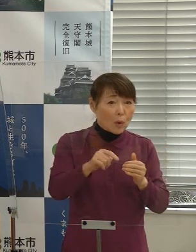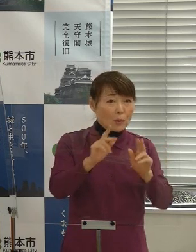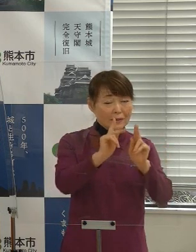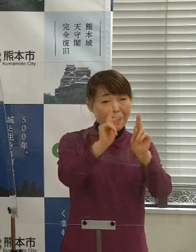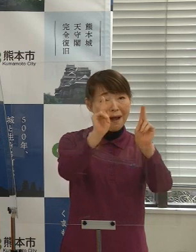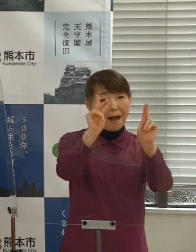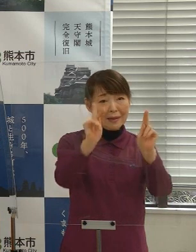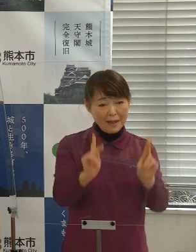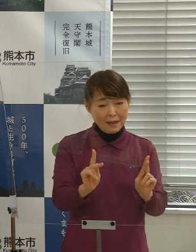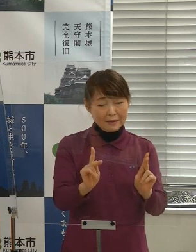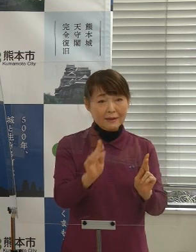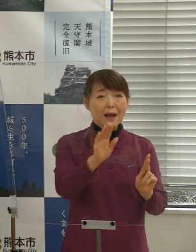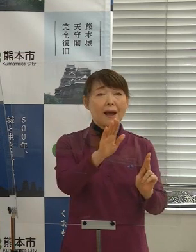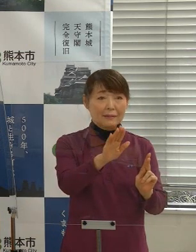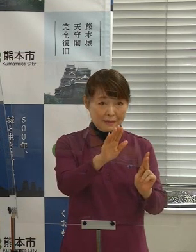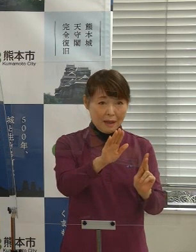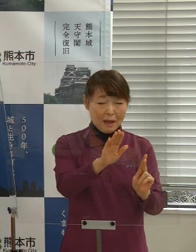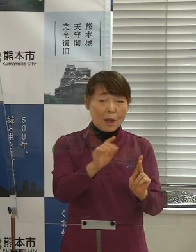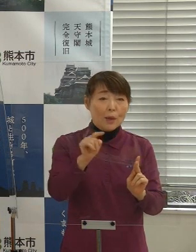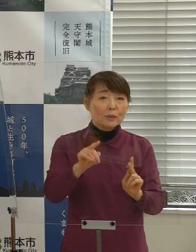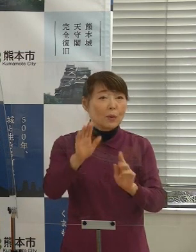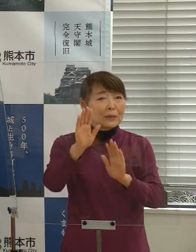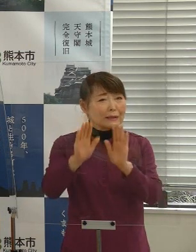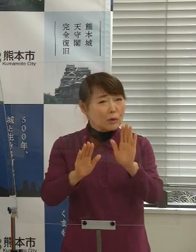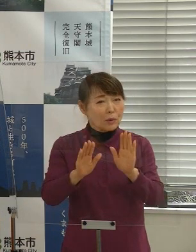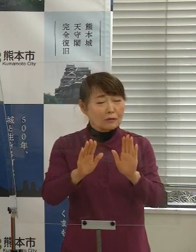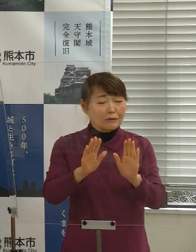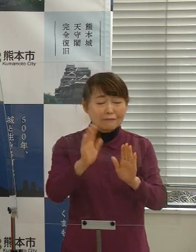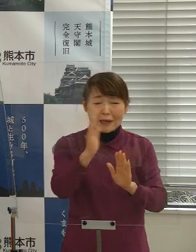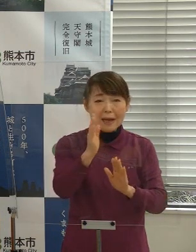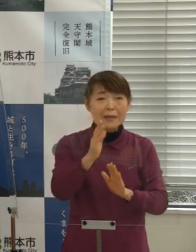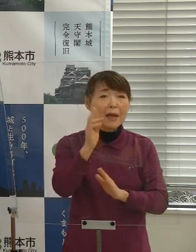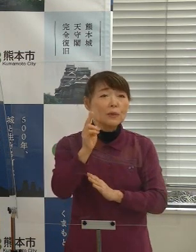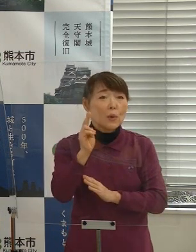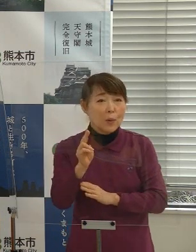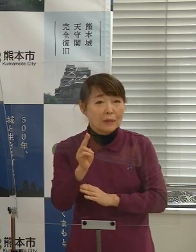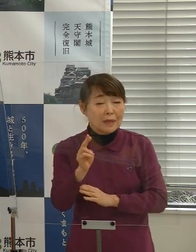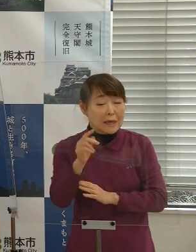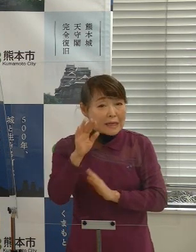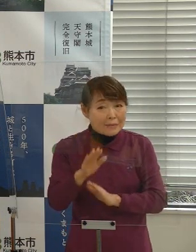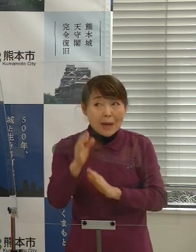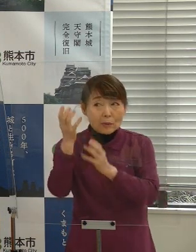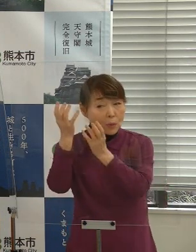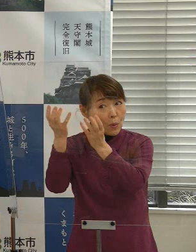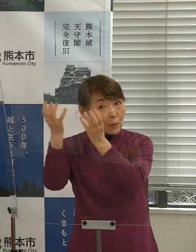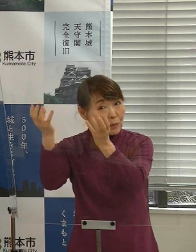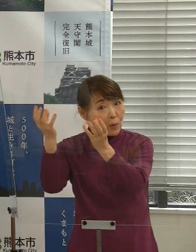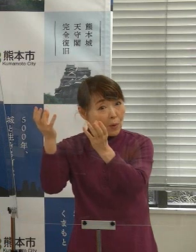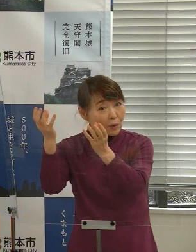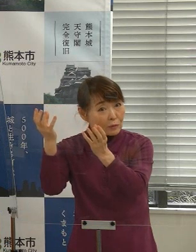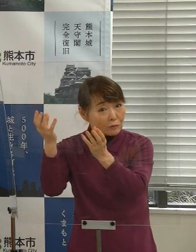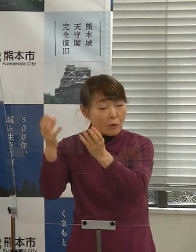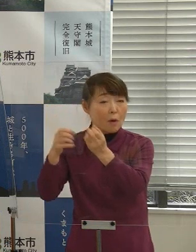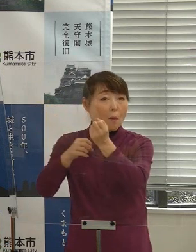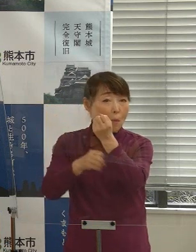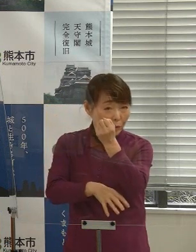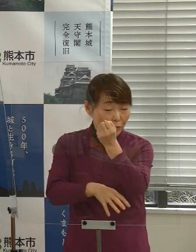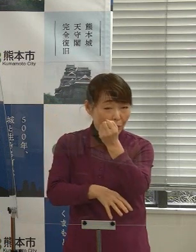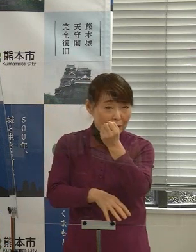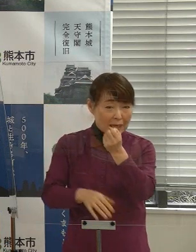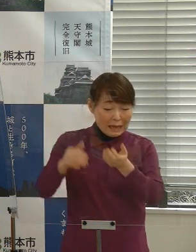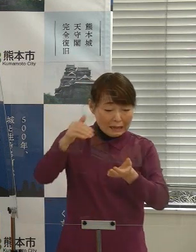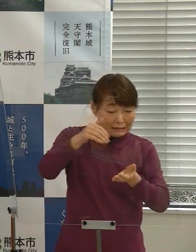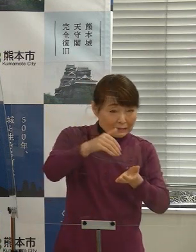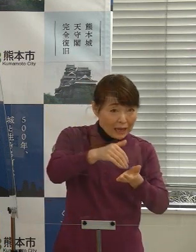った状況に陥らないようにこの予測に基づいて、最悪の事態になった場合に